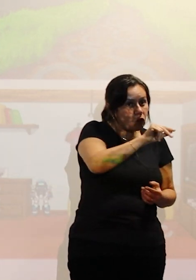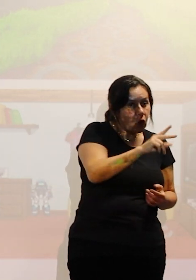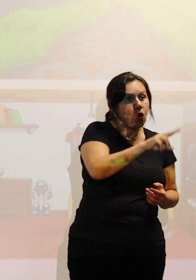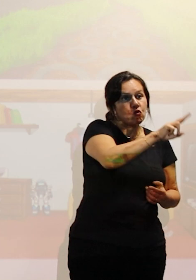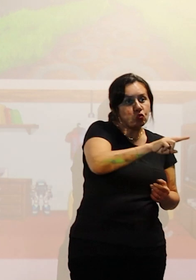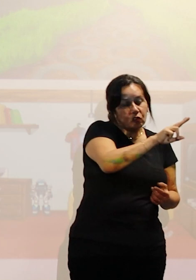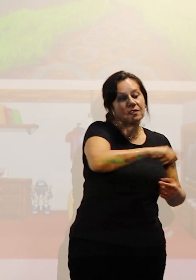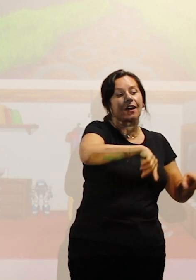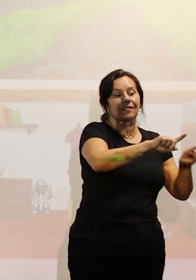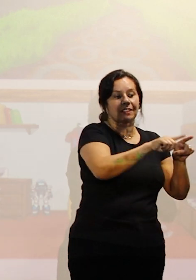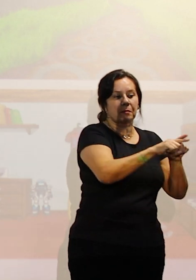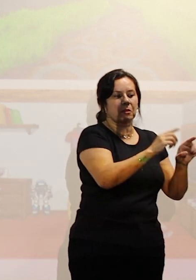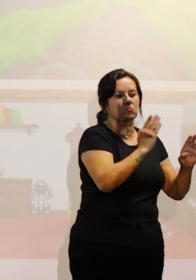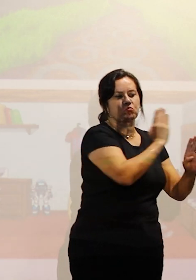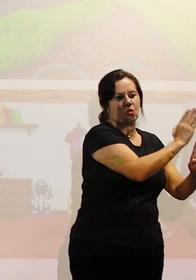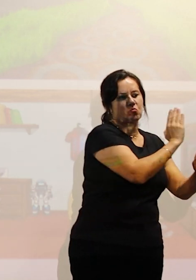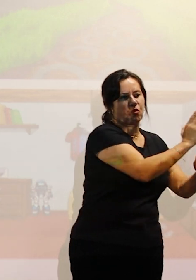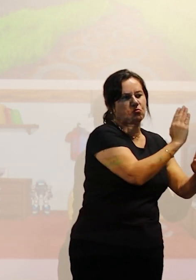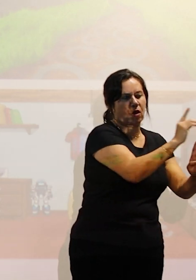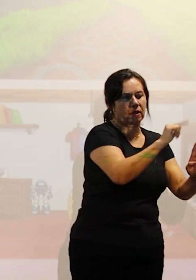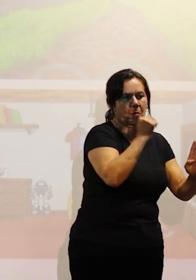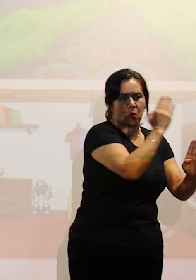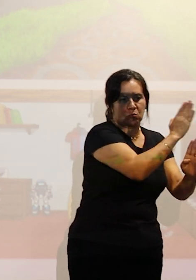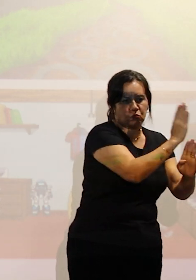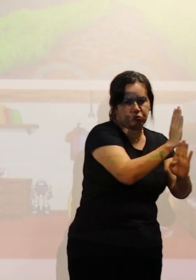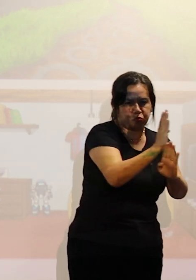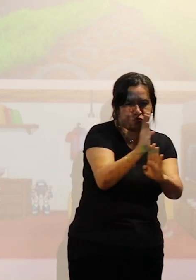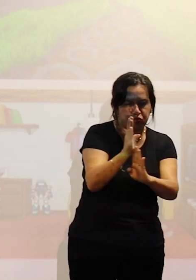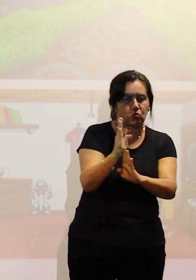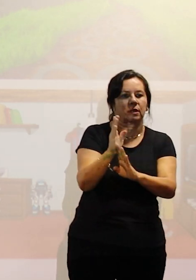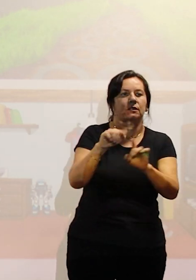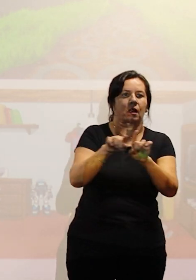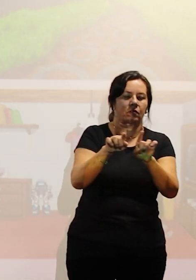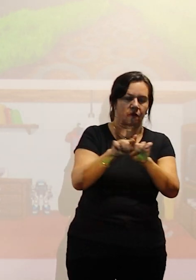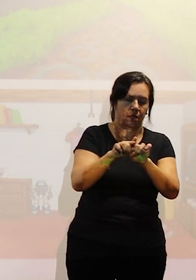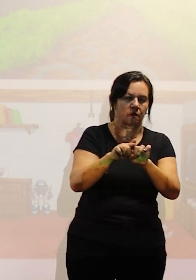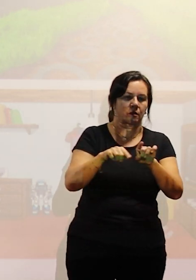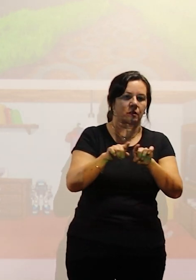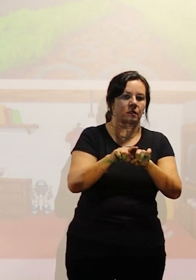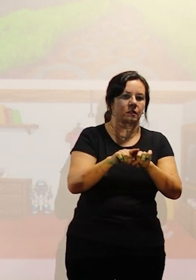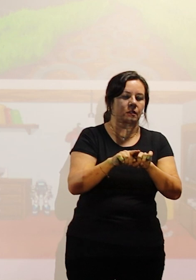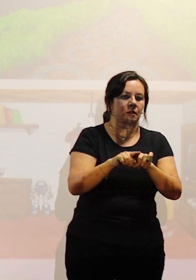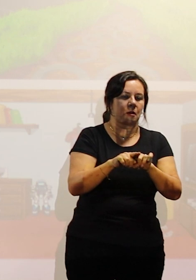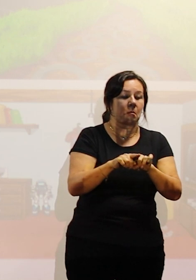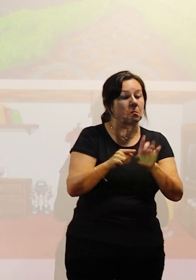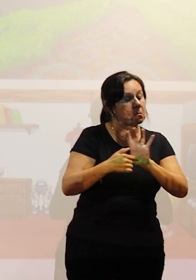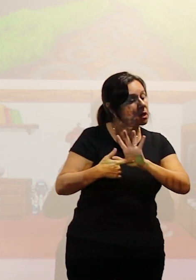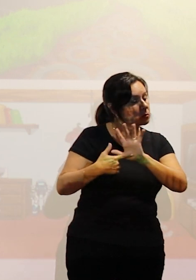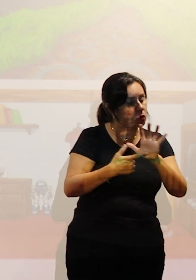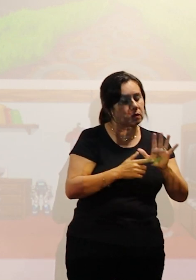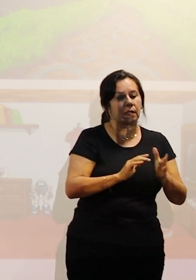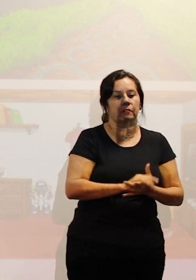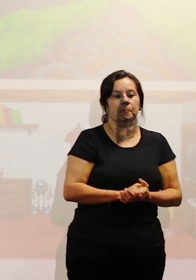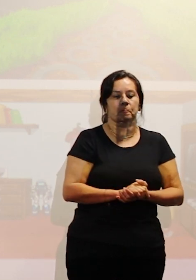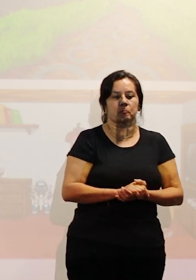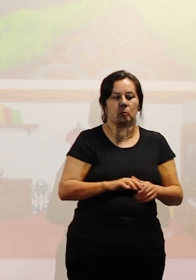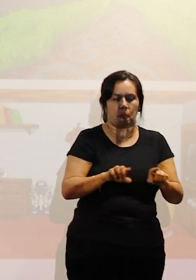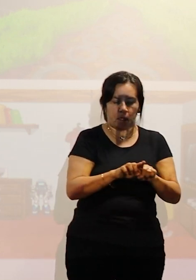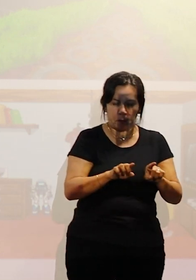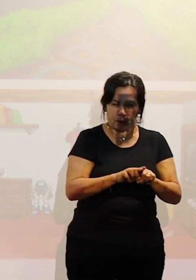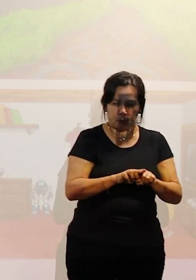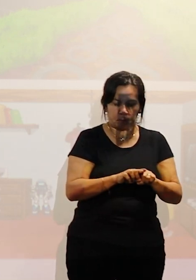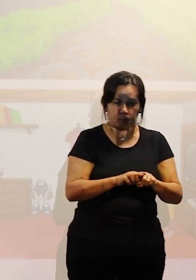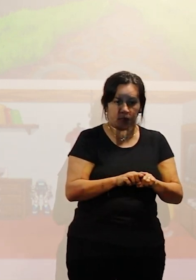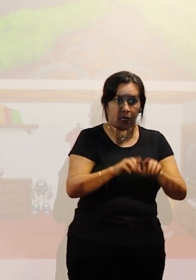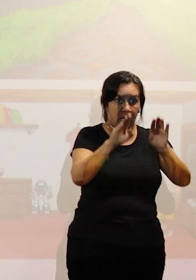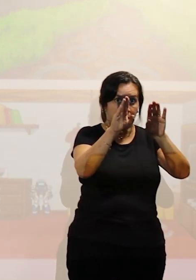provavelmente guardava seus livros ali, usava como um depósito de alguma coisa, e os livros estavam ali. Né? E